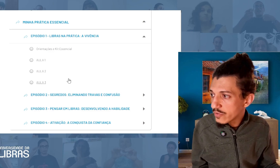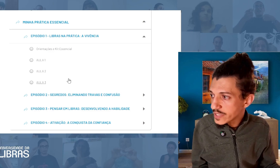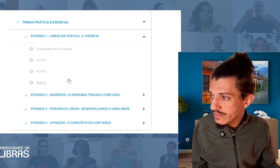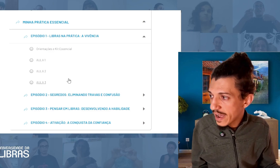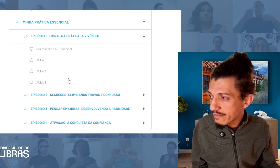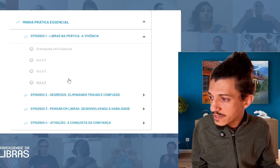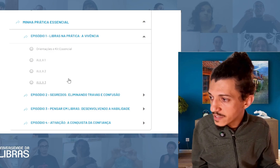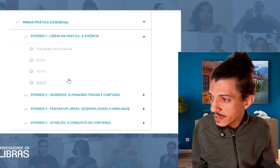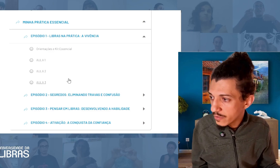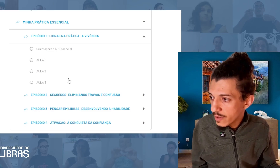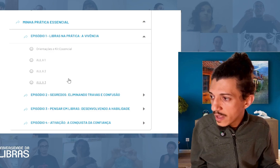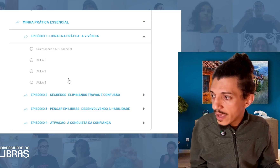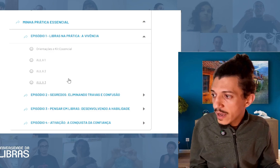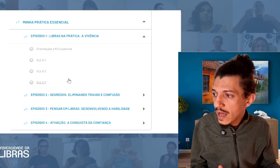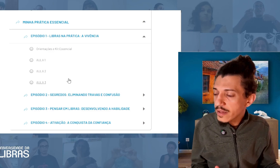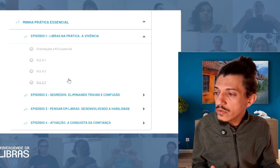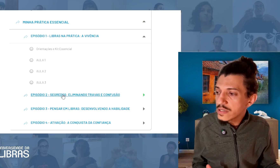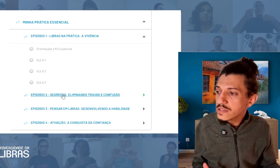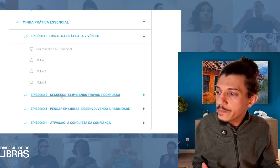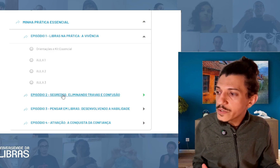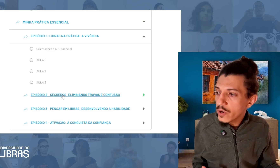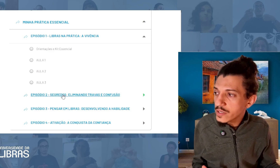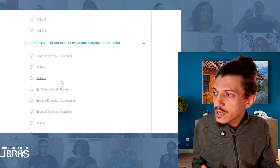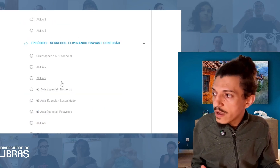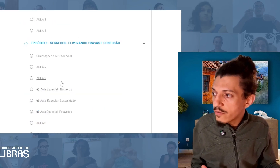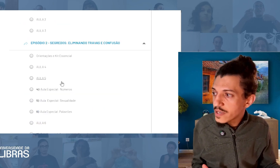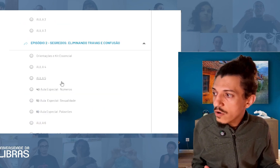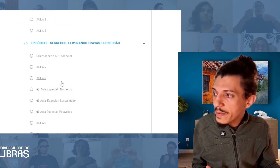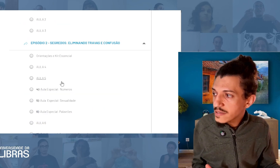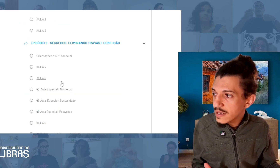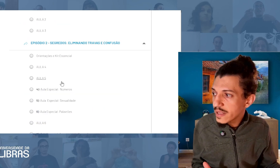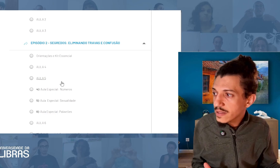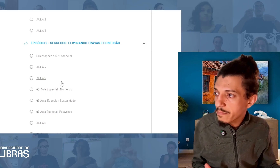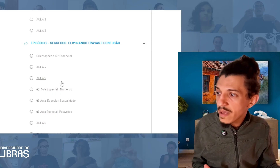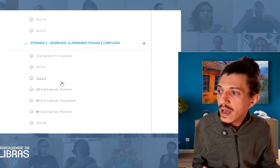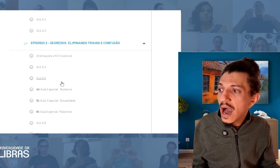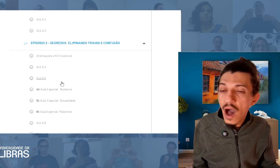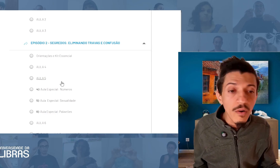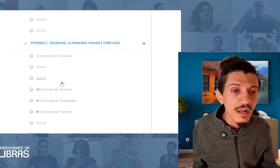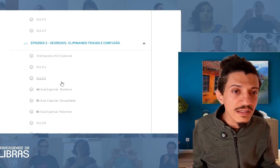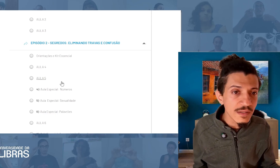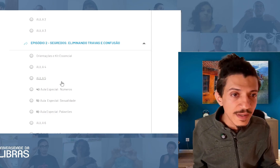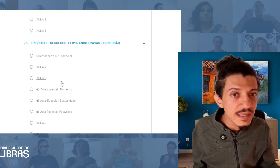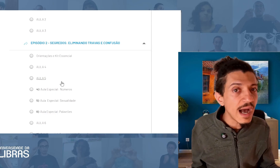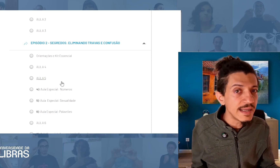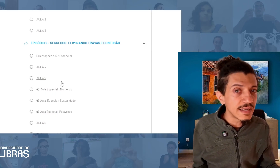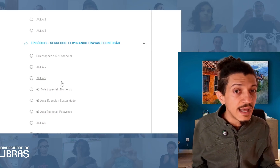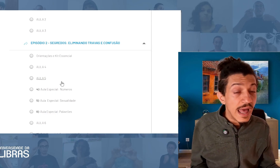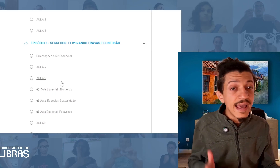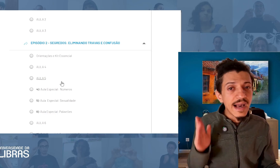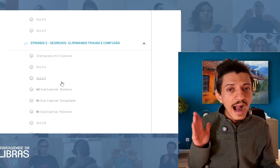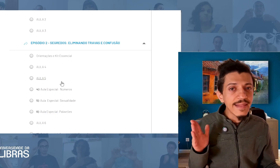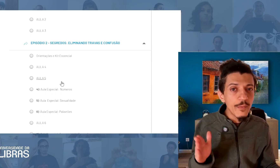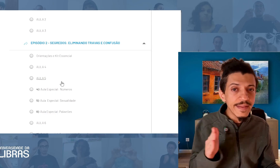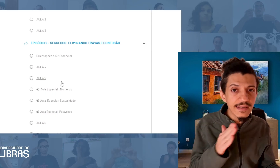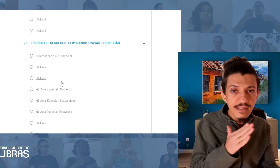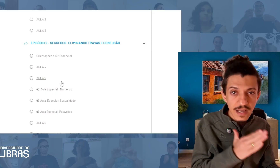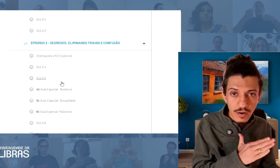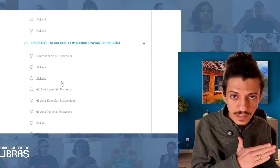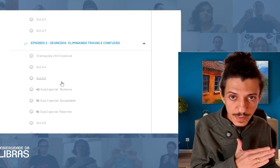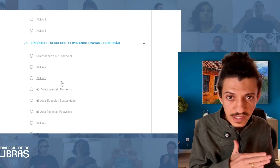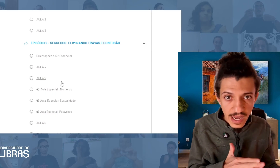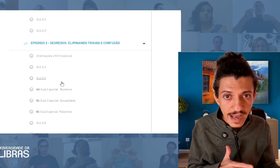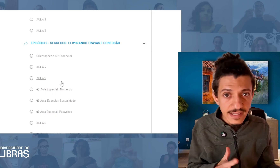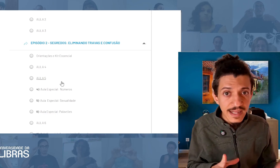em que você vai avançando, em cada um desses episódios, você começa a ter também aulas especiais. Em cada uma dessas